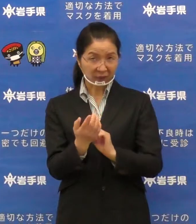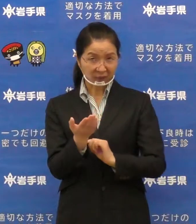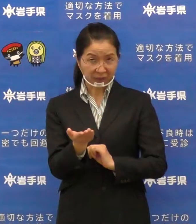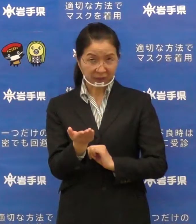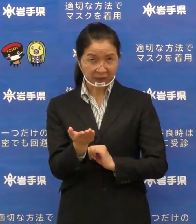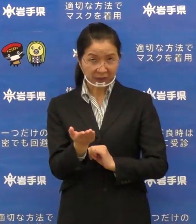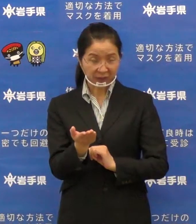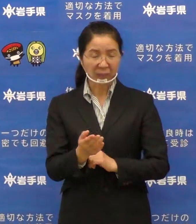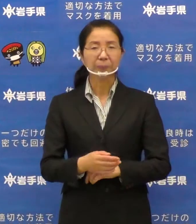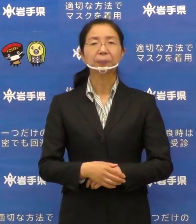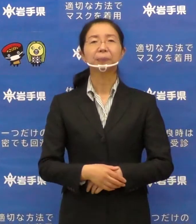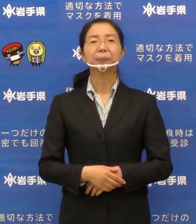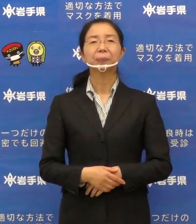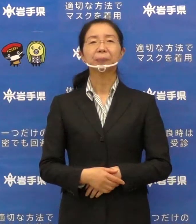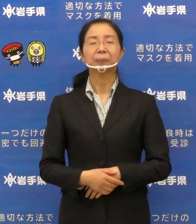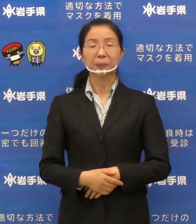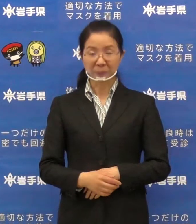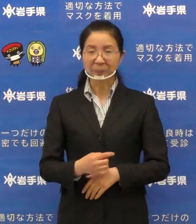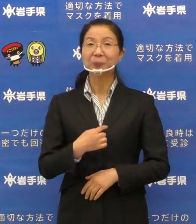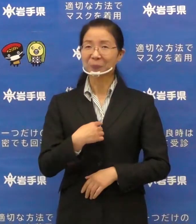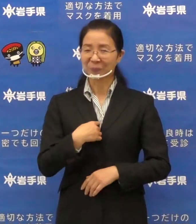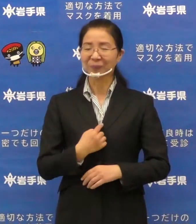まあ、臨機応変な